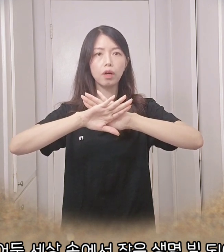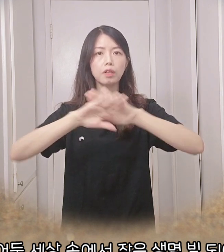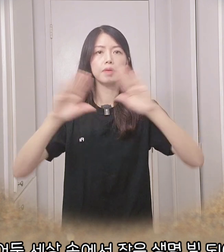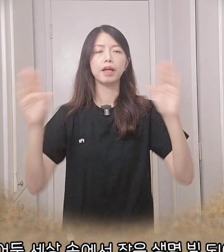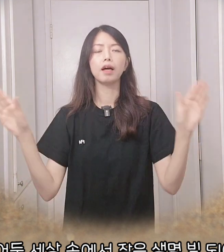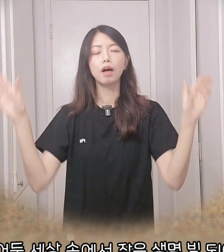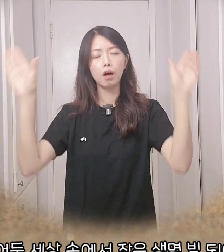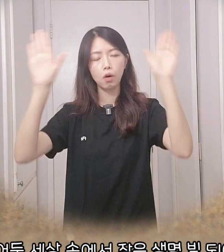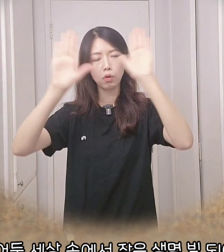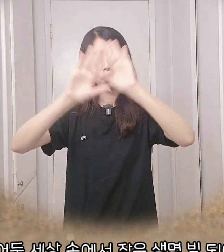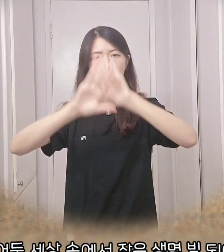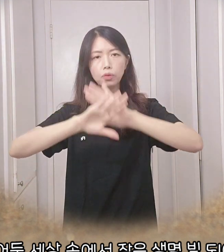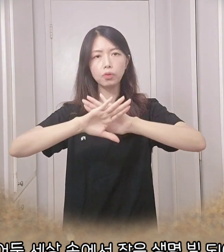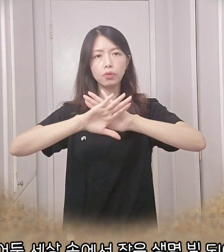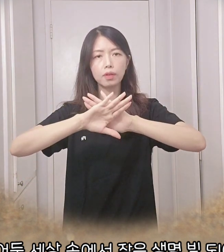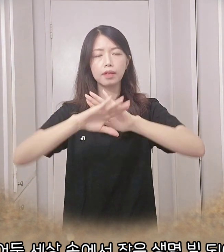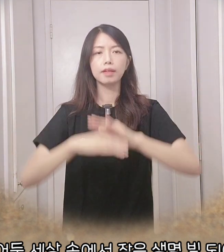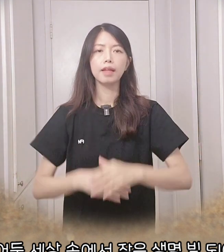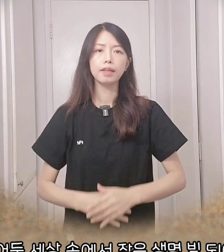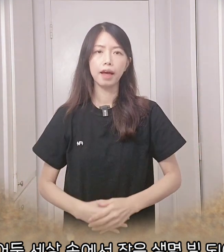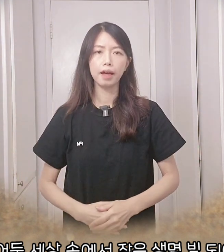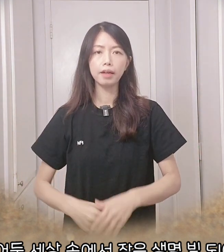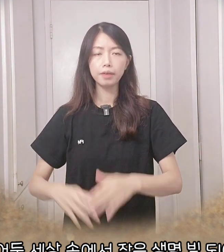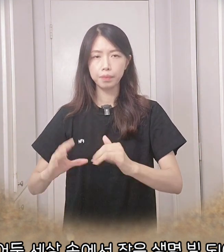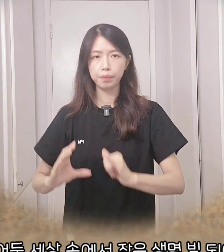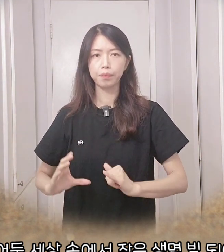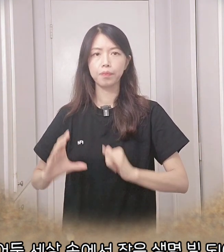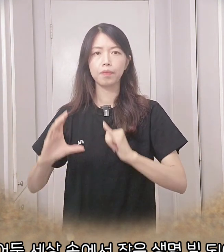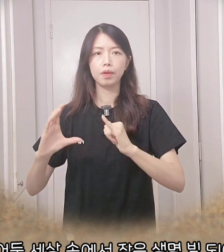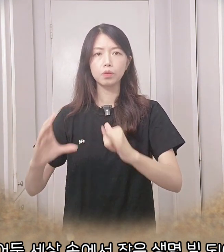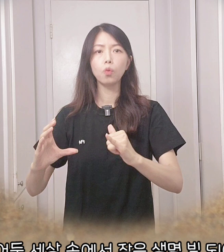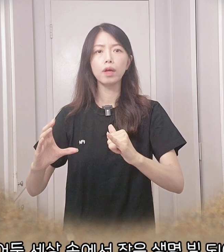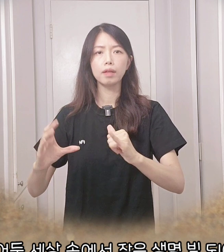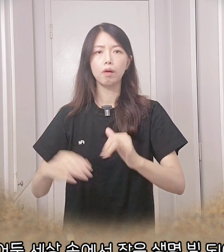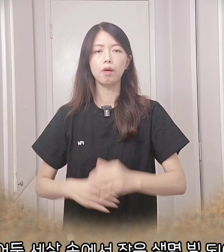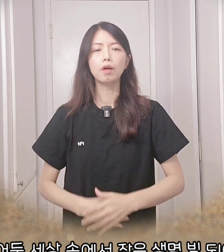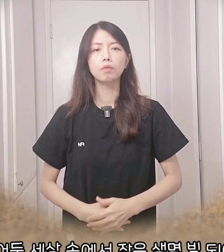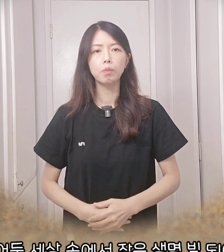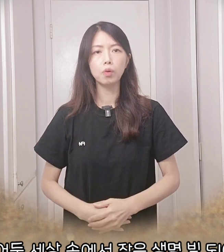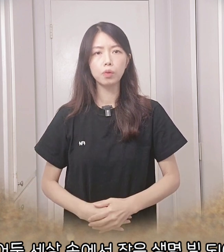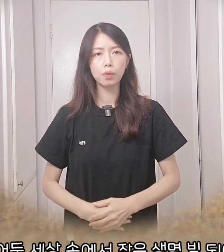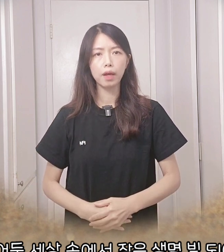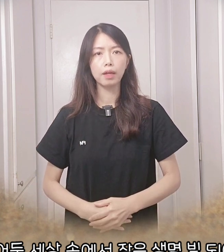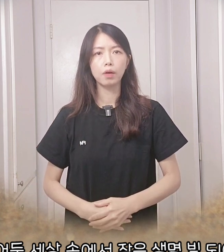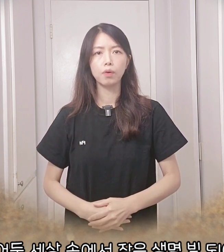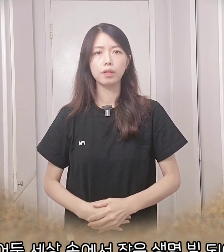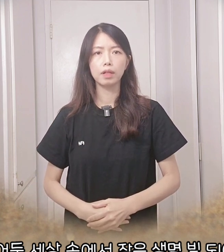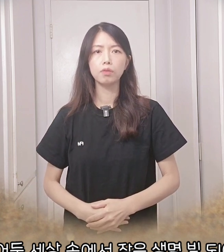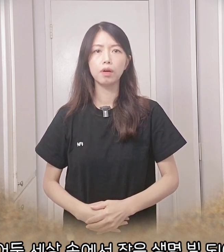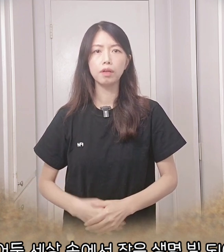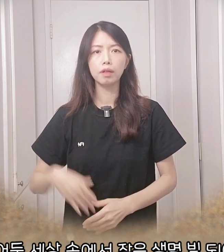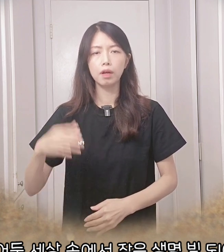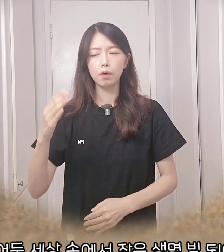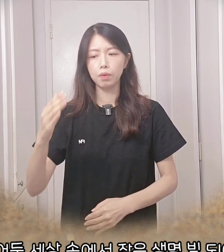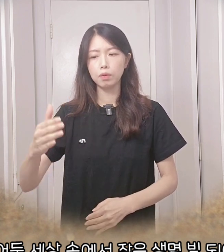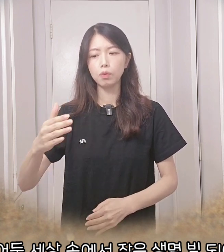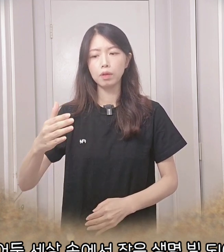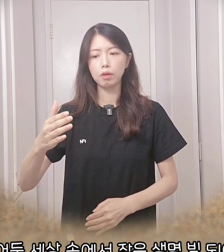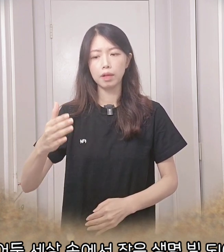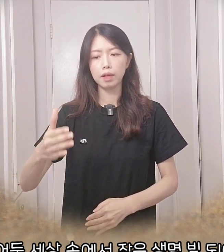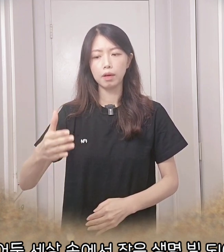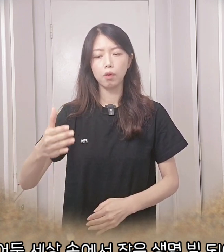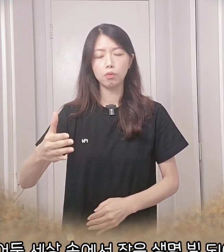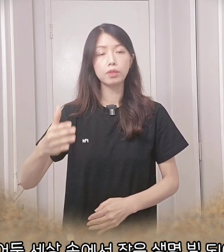뜻의 수어가 됩니다. 어두운 세상 속에서 뭐뭐 속에라고 한 뜻의 수어는